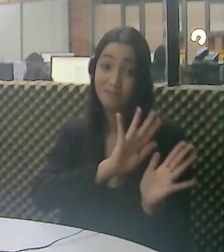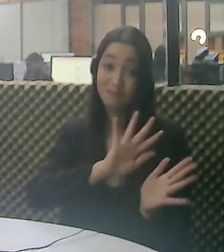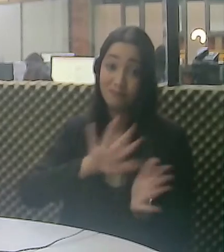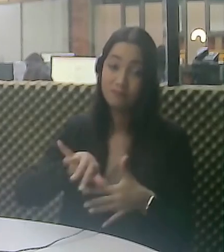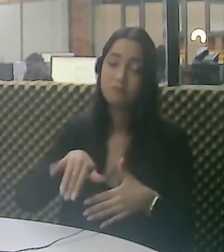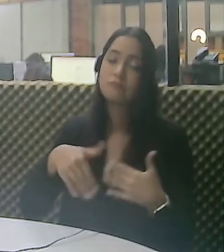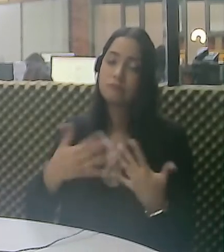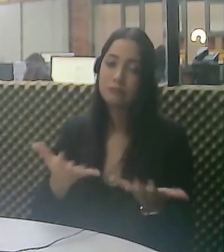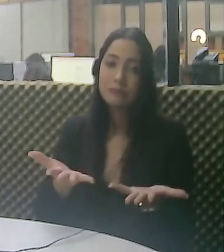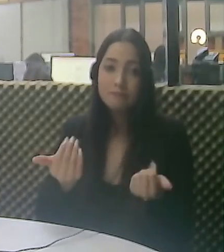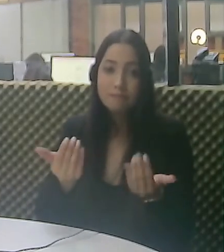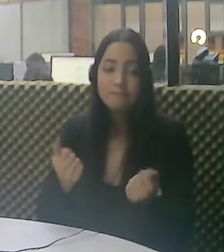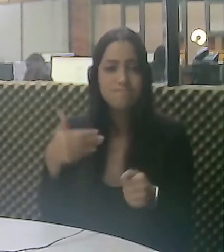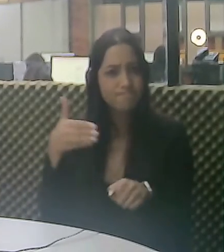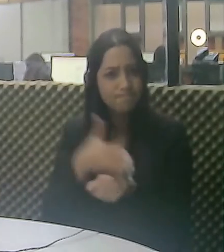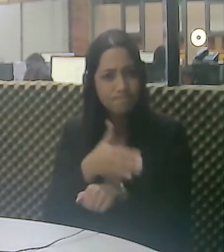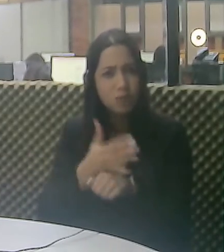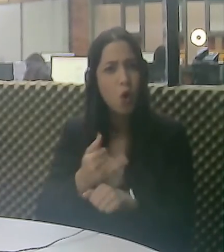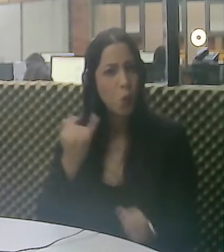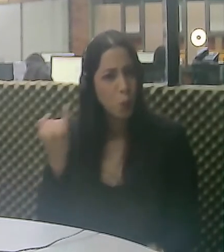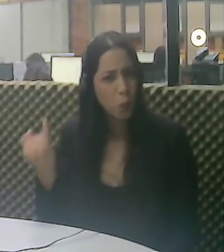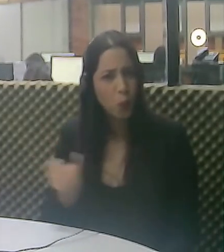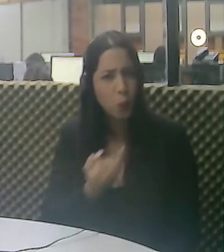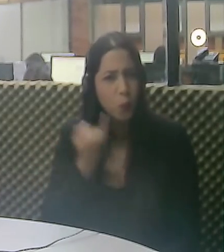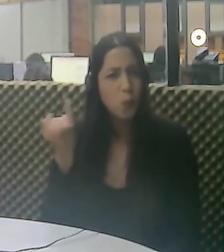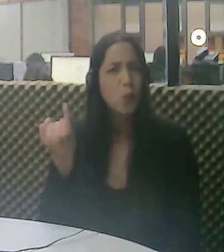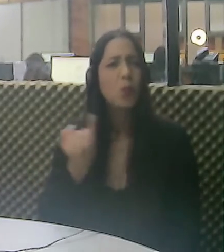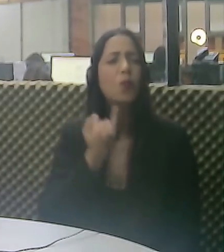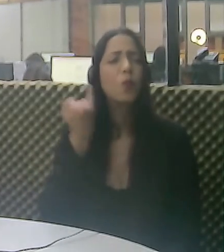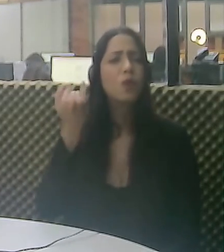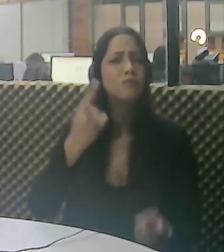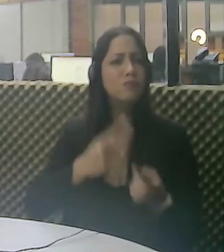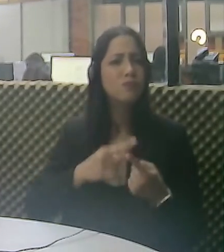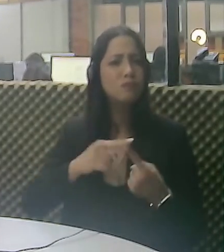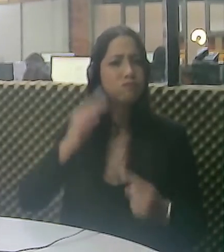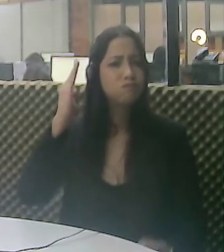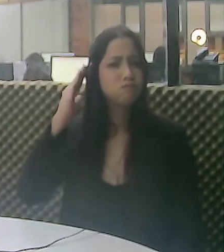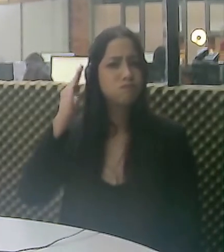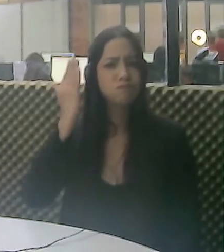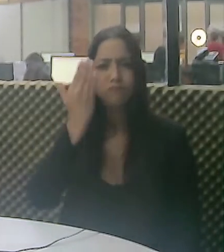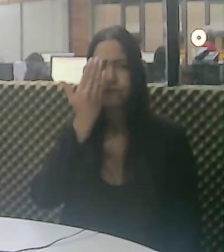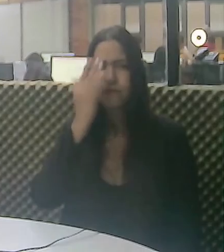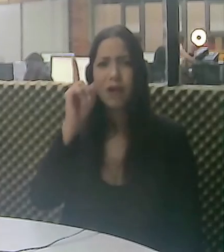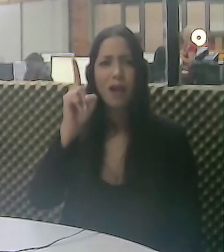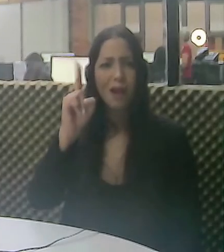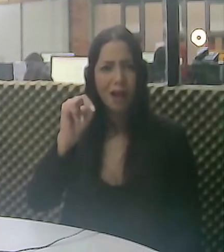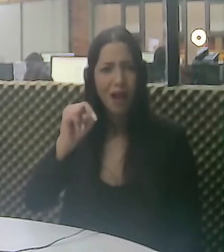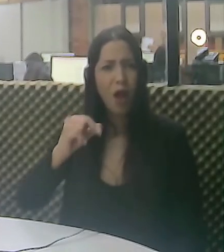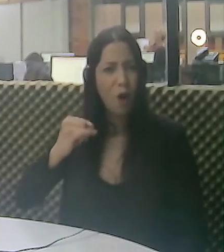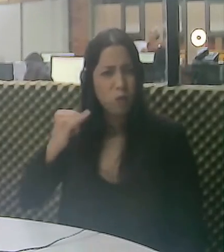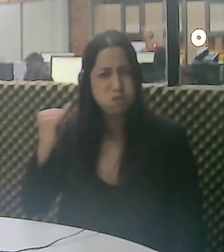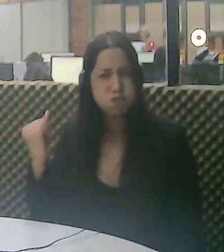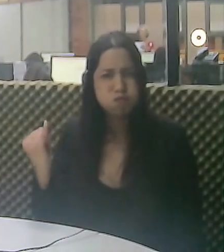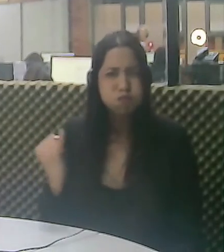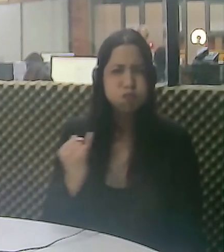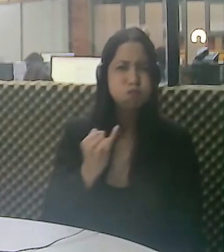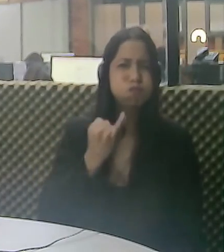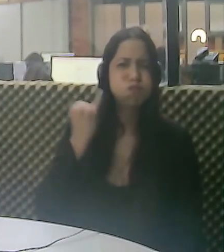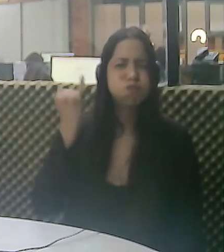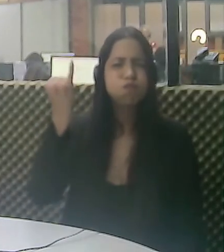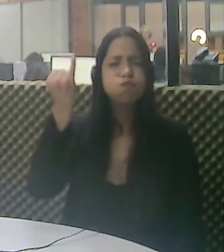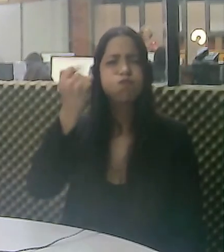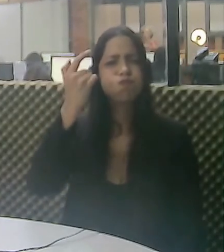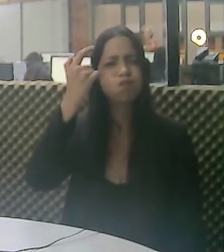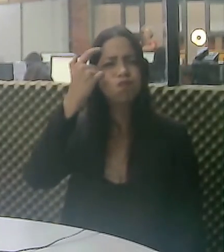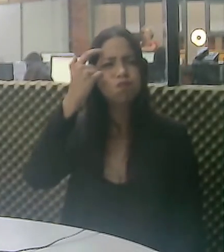vamos fazer é importantíssimo porque ajuda a seguir é uma questão muito importante a ser